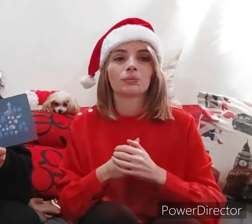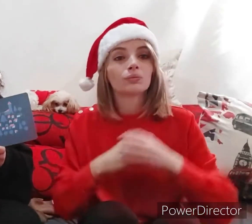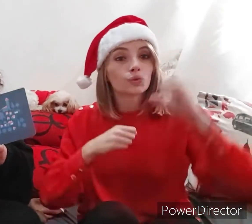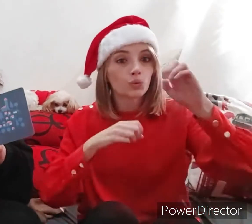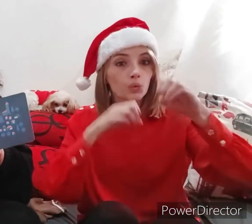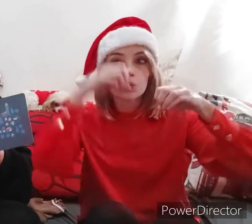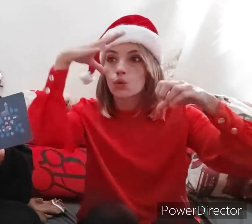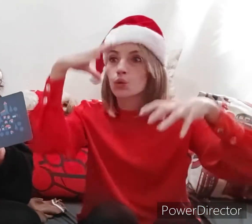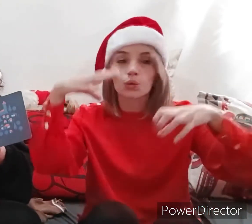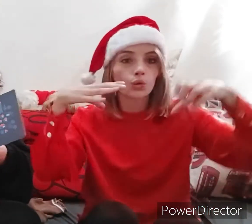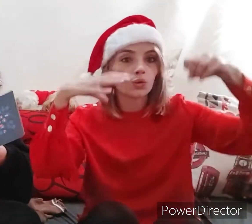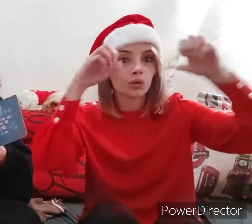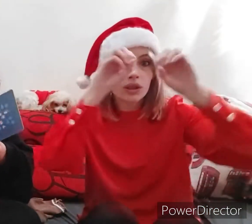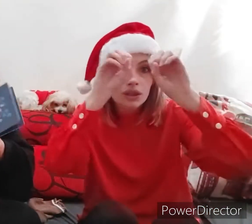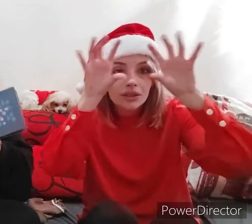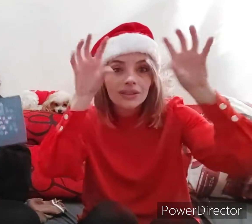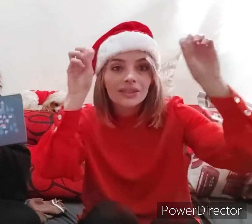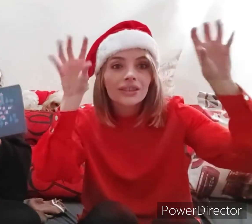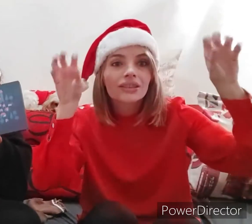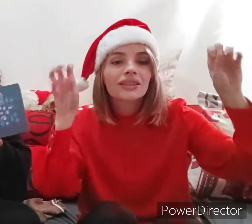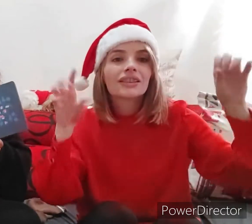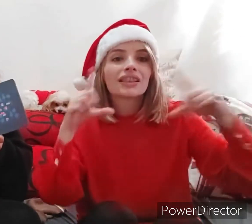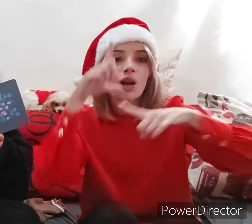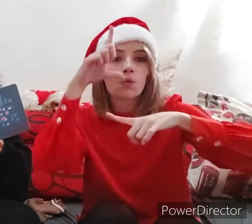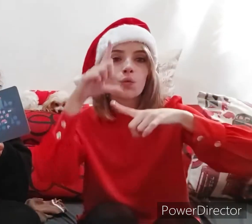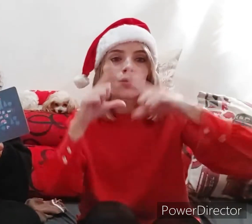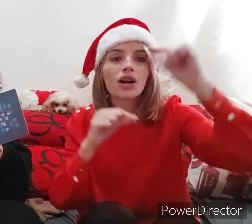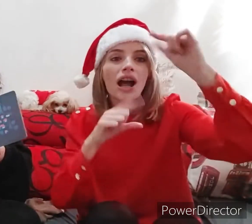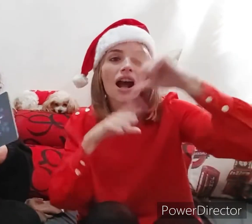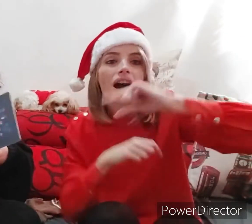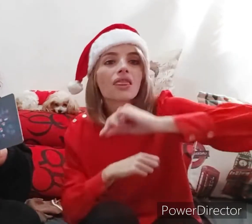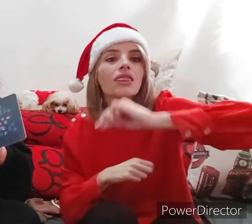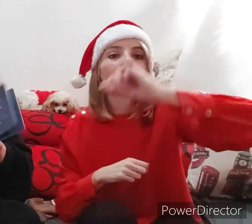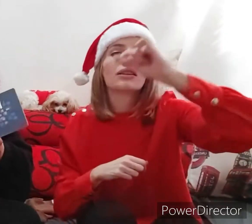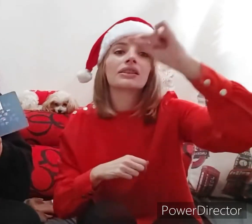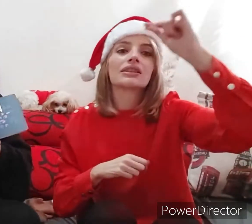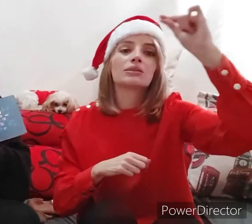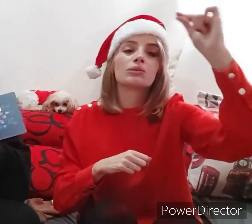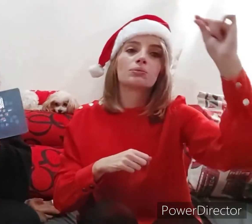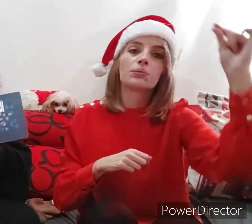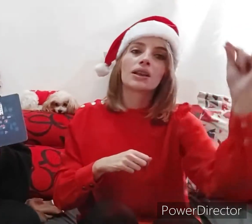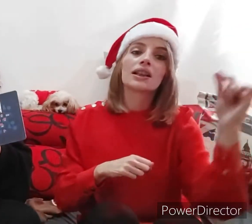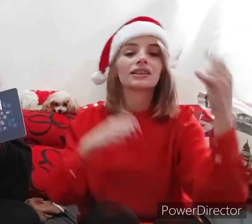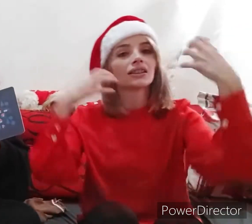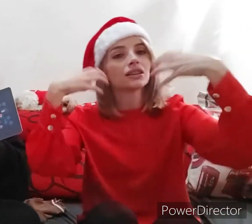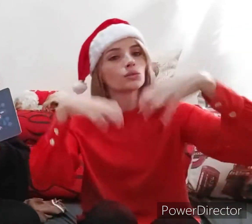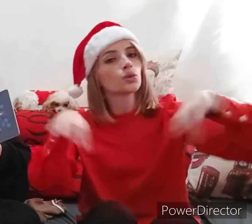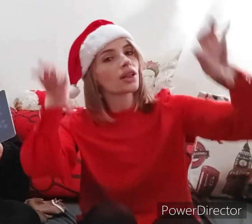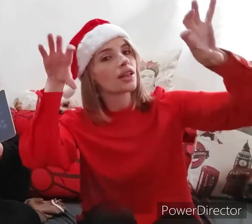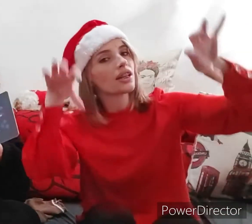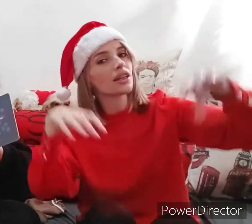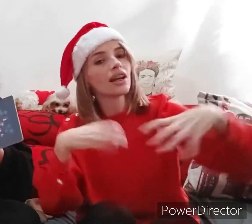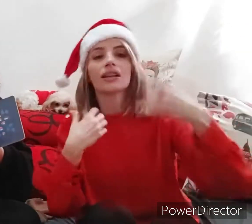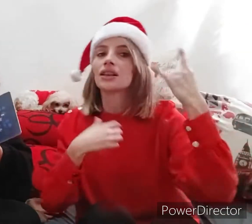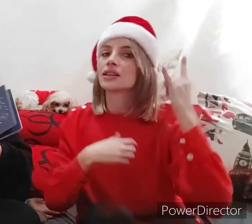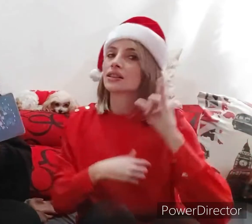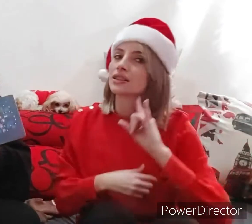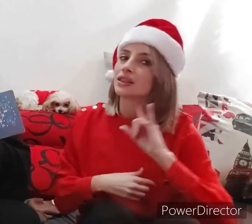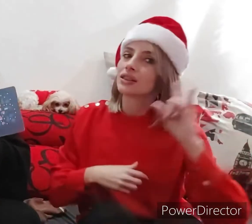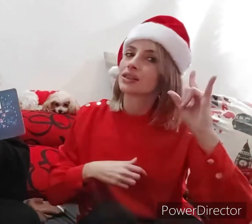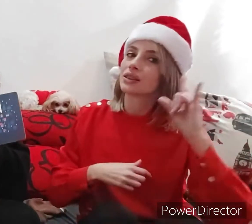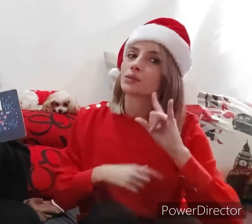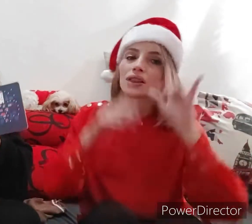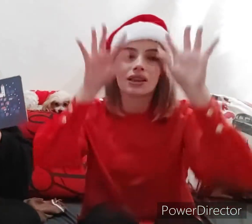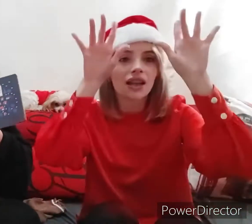Luces que se encienden, la estrella fugaz, campanas que suenan,